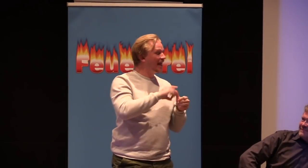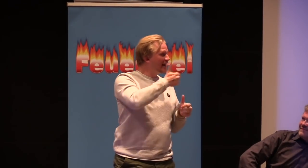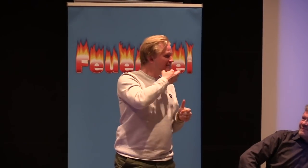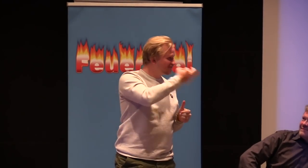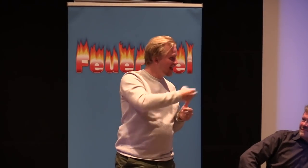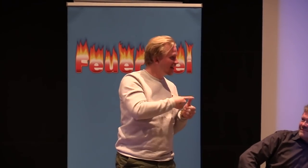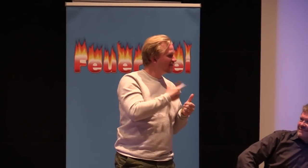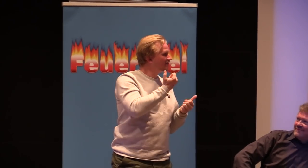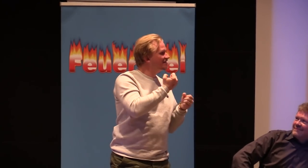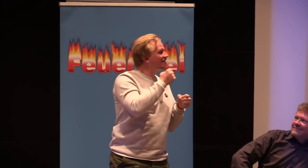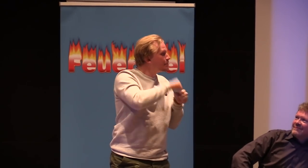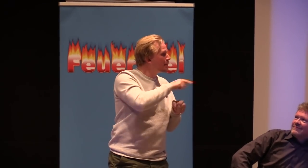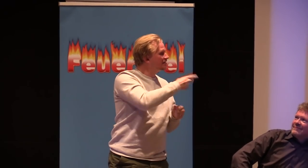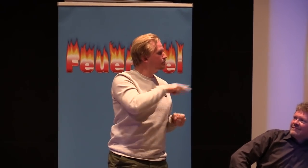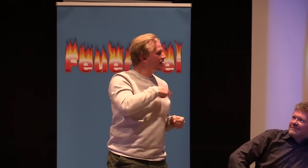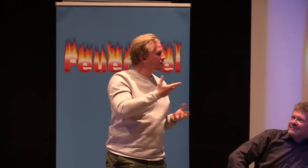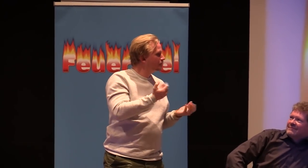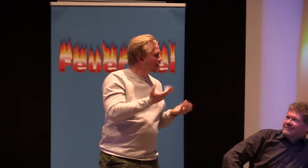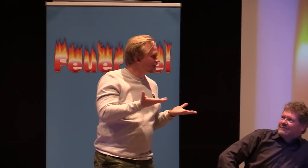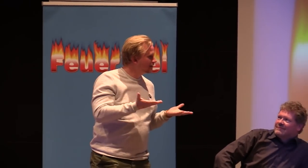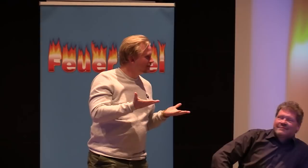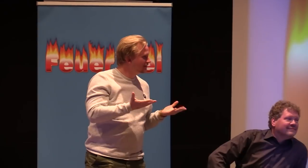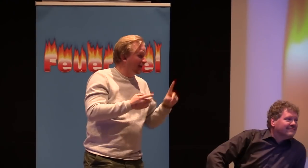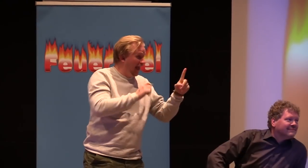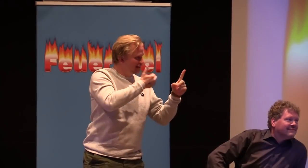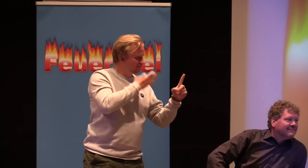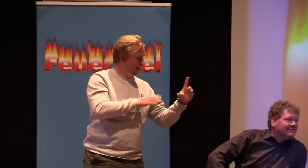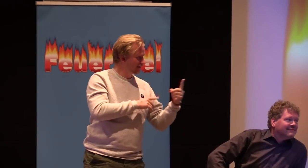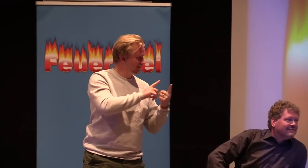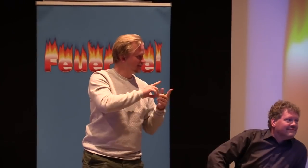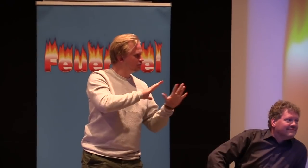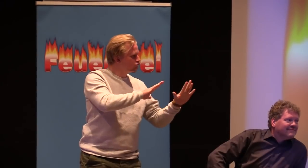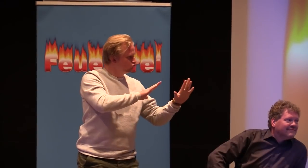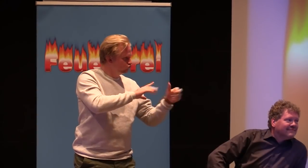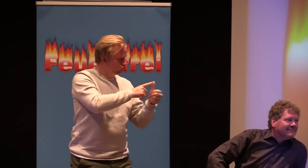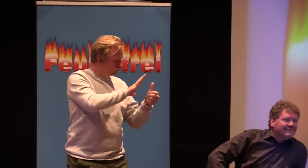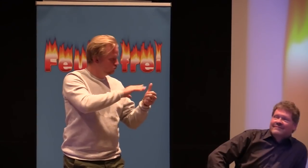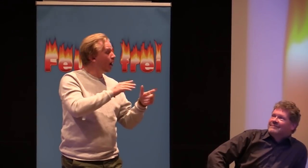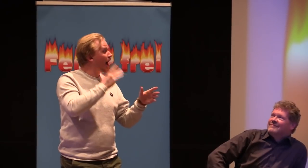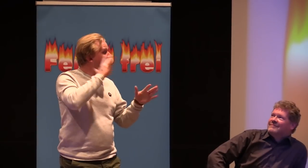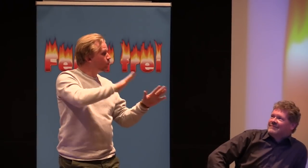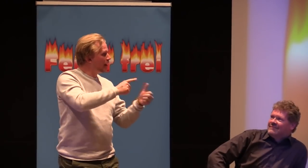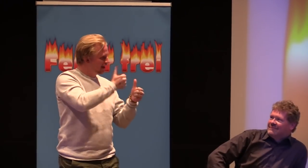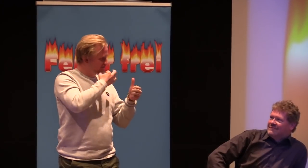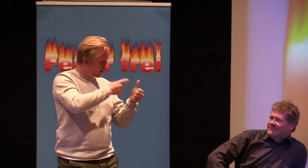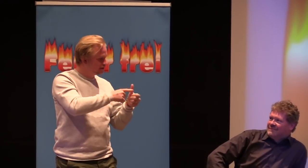Ja, also von meiner Seite aus auch nochmal herzlichen Glückwunsch, dass es diesen Preis gegeben hat. Aber meine Frage ist, was habt ihr dafür getan? Also